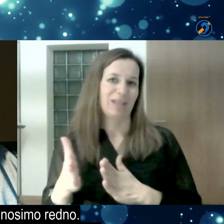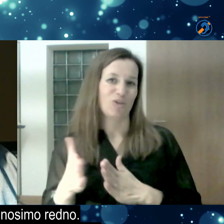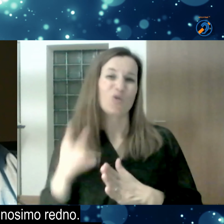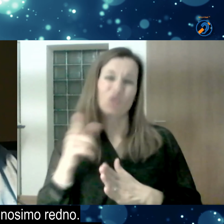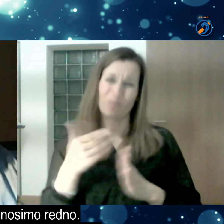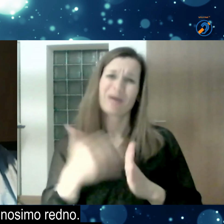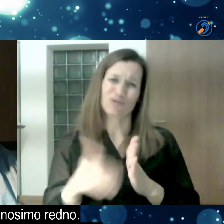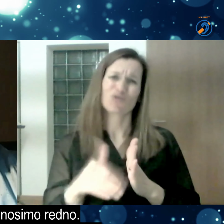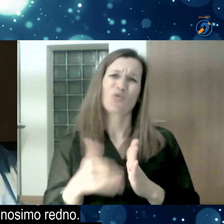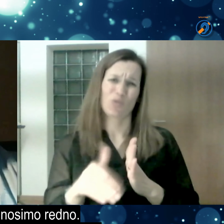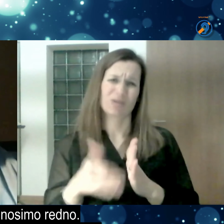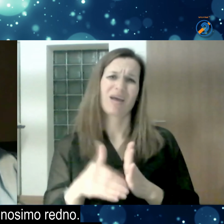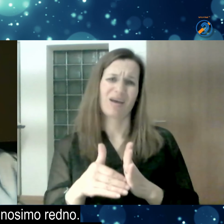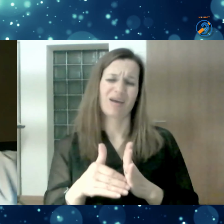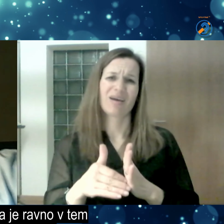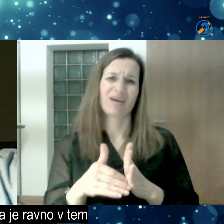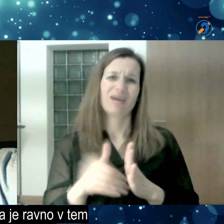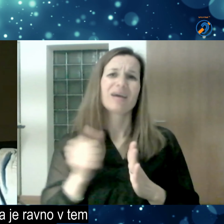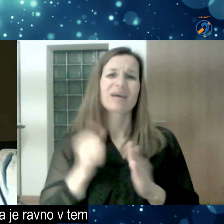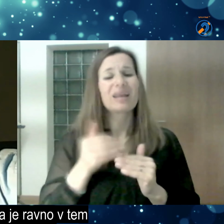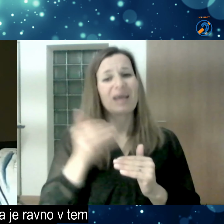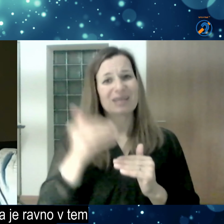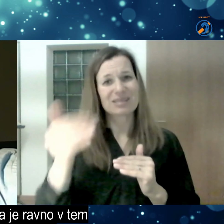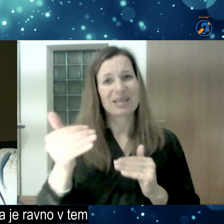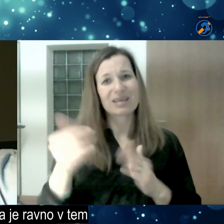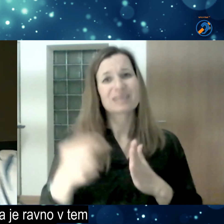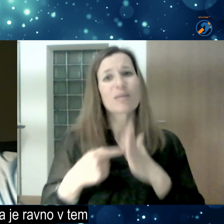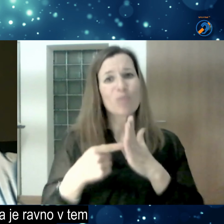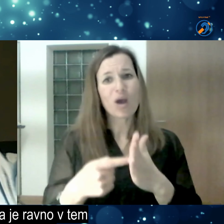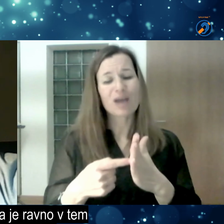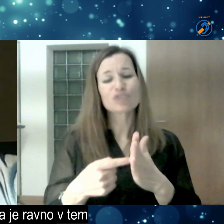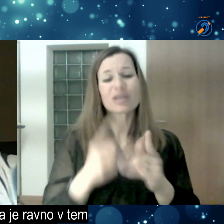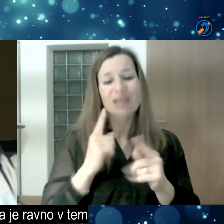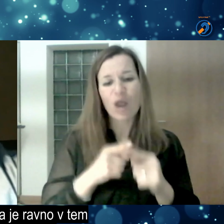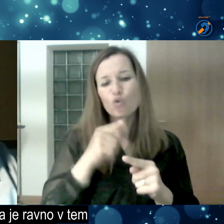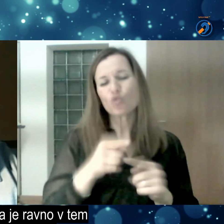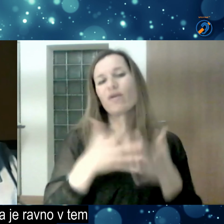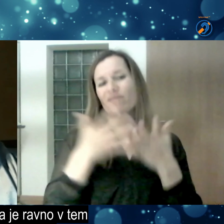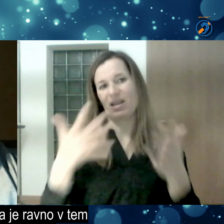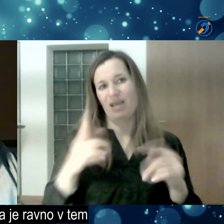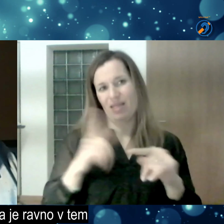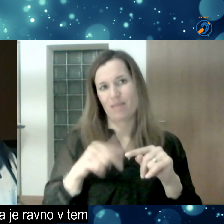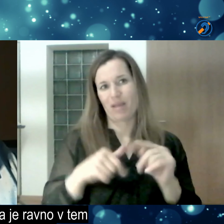škoda, ker kasneje se pokaže, da je ravno v tem velika napaka.